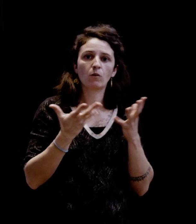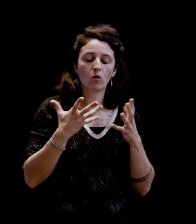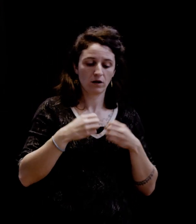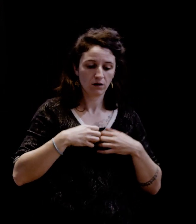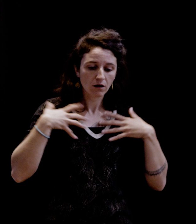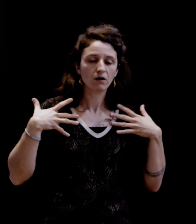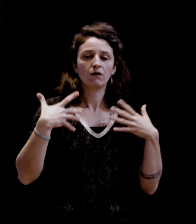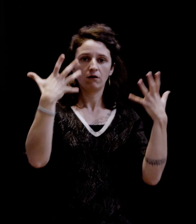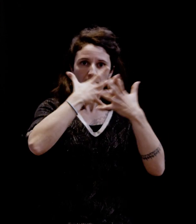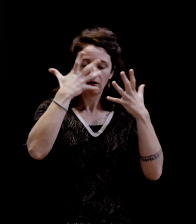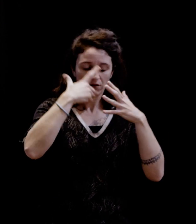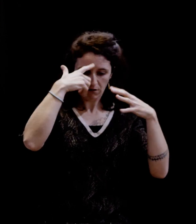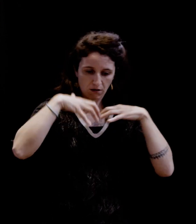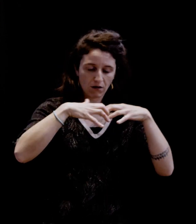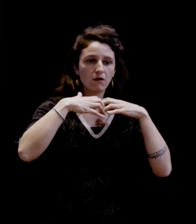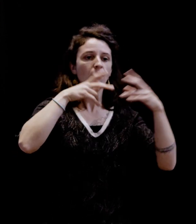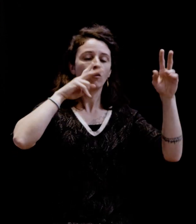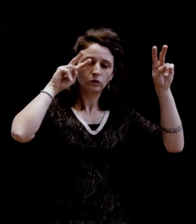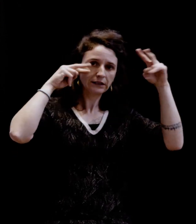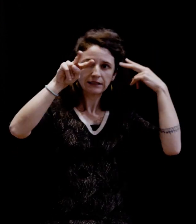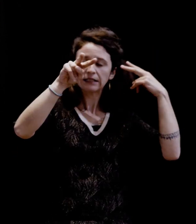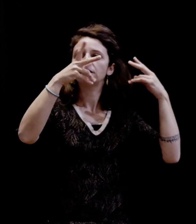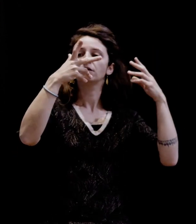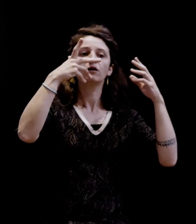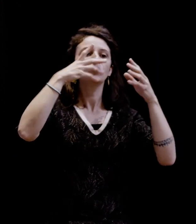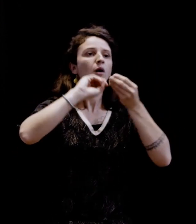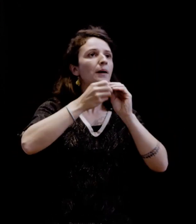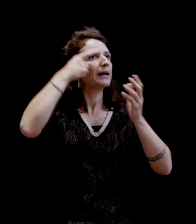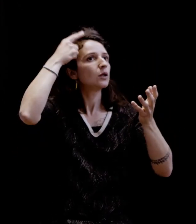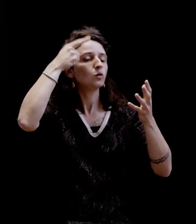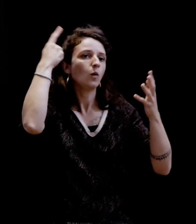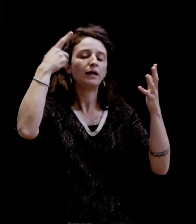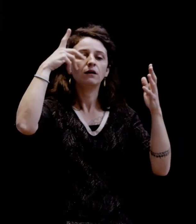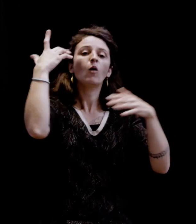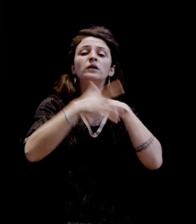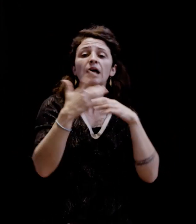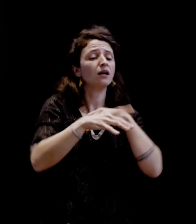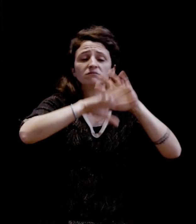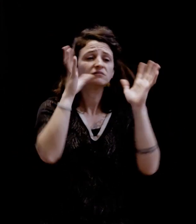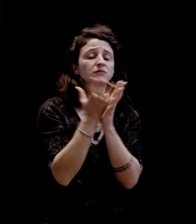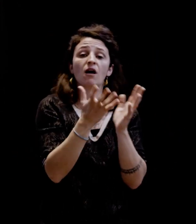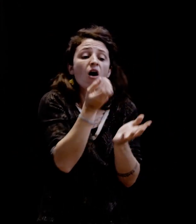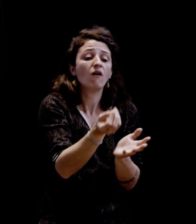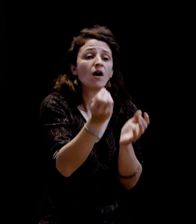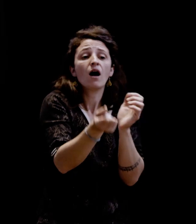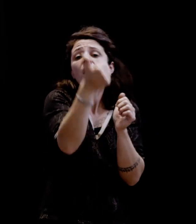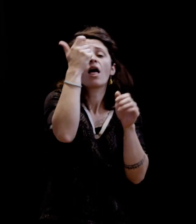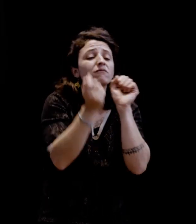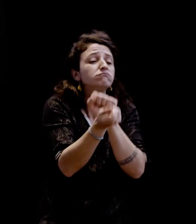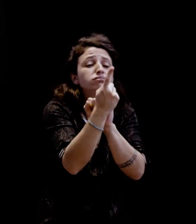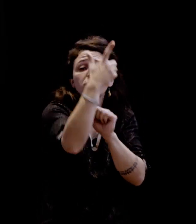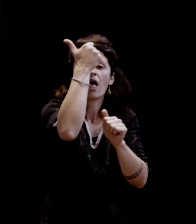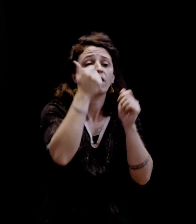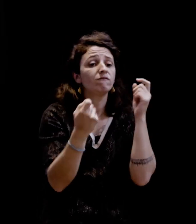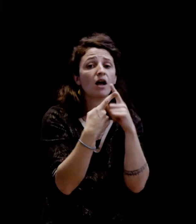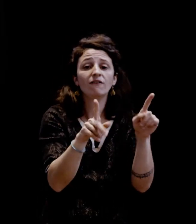d'acquisition, un problème de trouble du spectre autistique, un problème de retard intellectuel, appelez-le comme vous voulez, un enfant qui est un tout petit peu différent, avec qui il va falloir prendre un tout